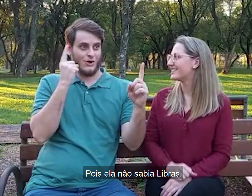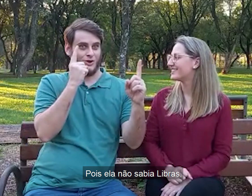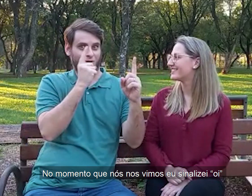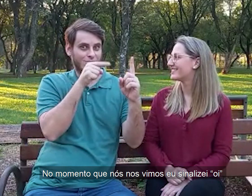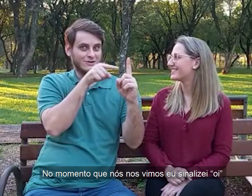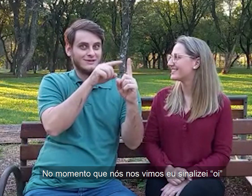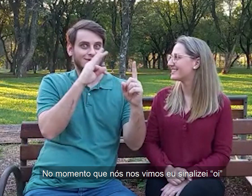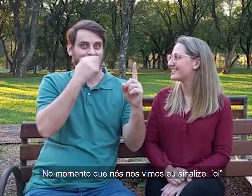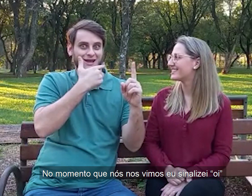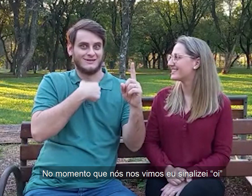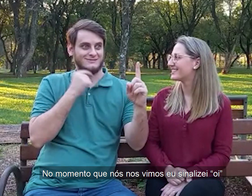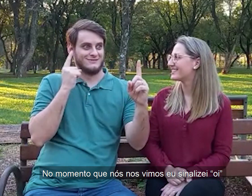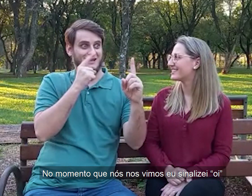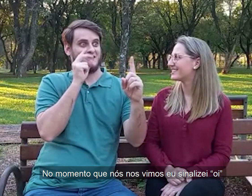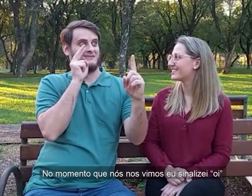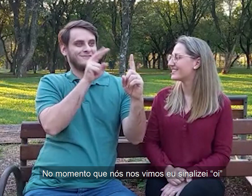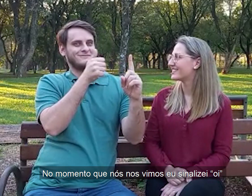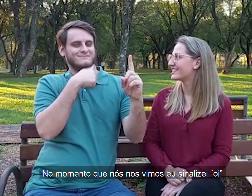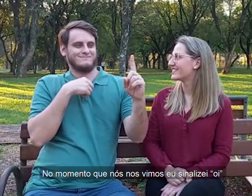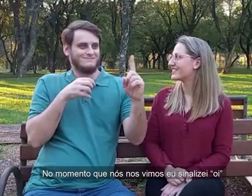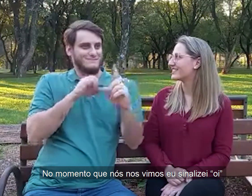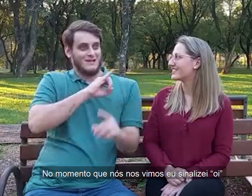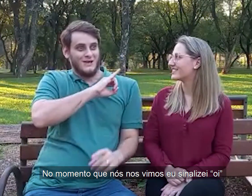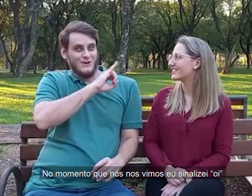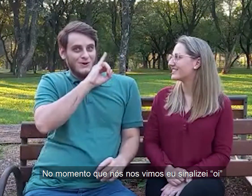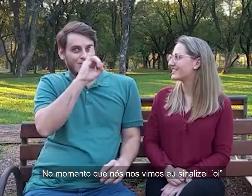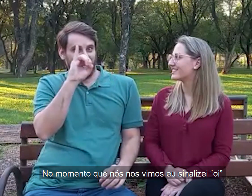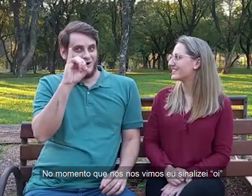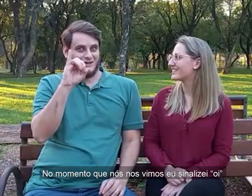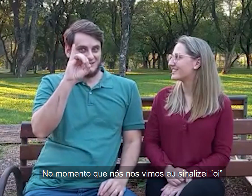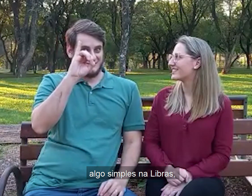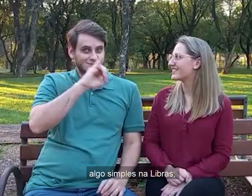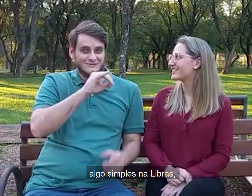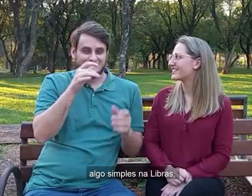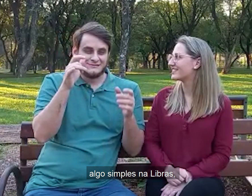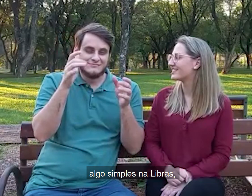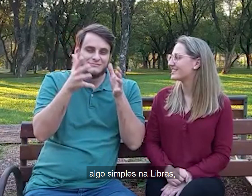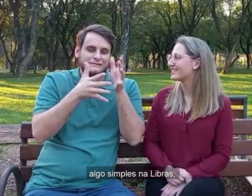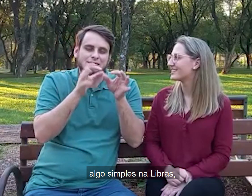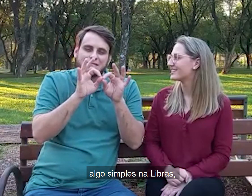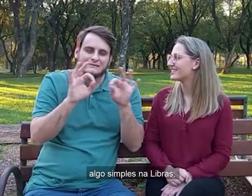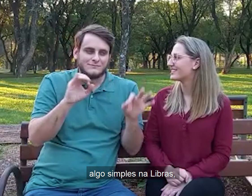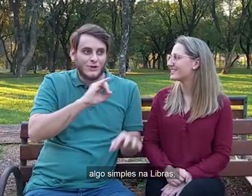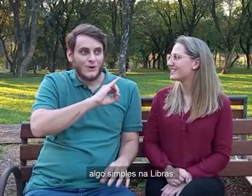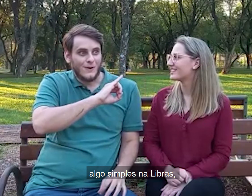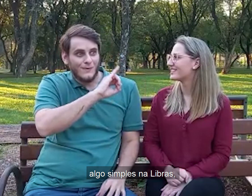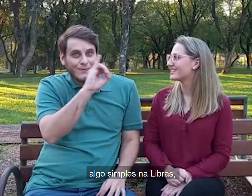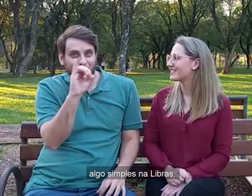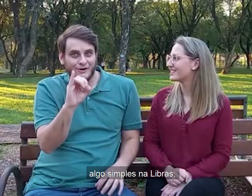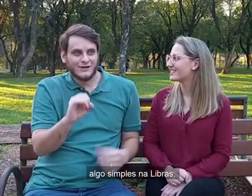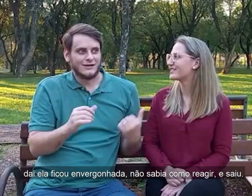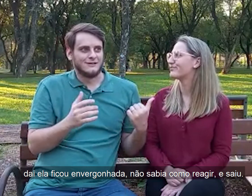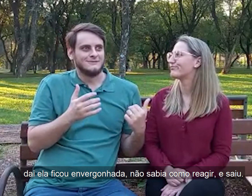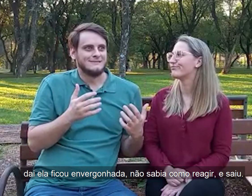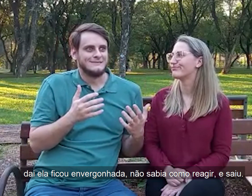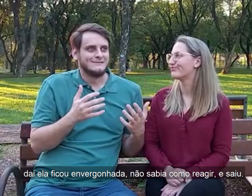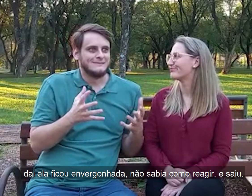No momento em que nós nos vimos, eu sinalizei oi. Algo simples na Libras. Daí ela ficou